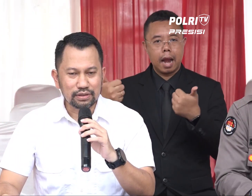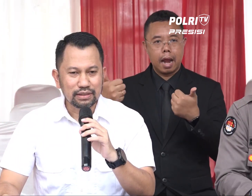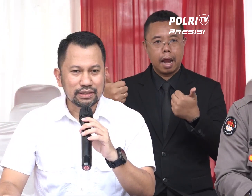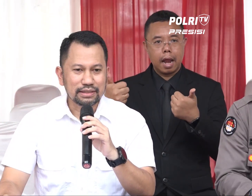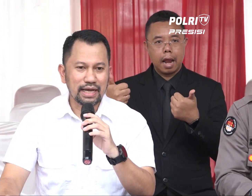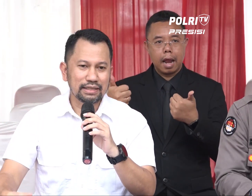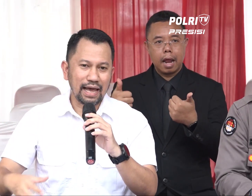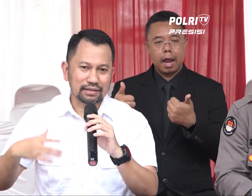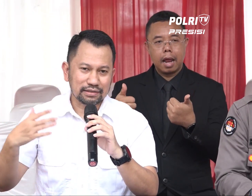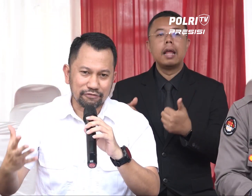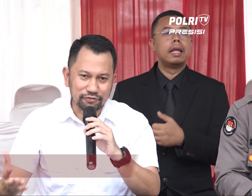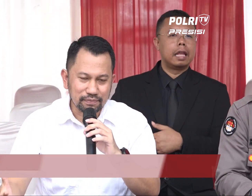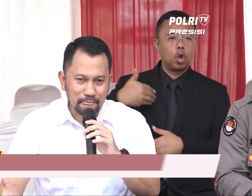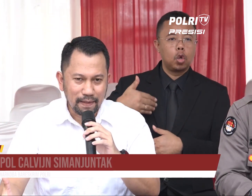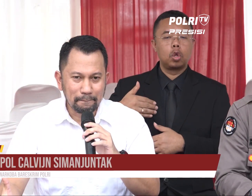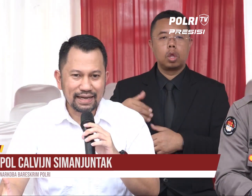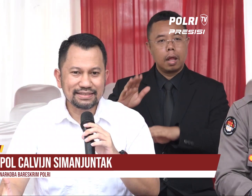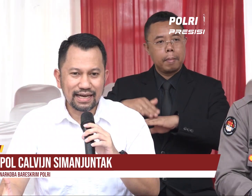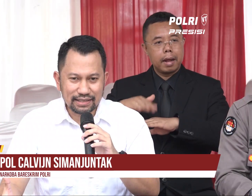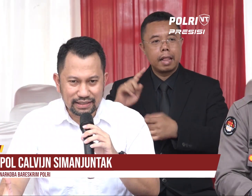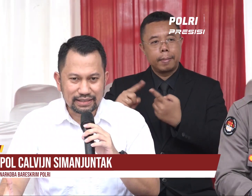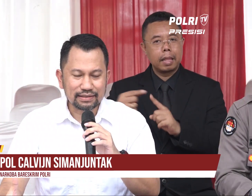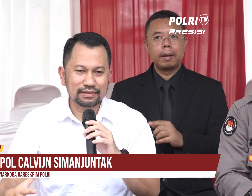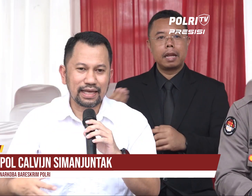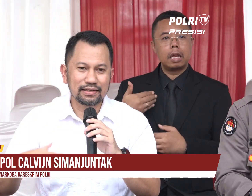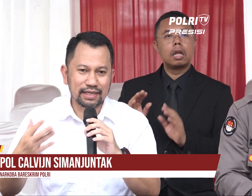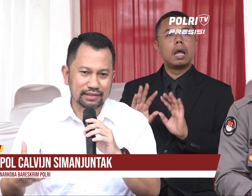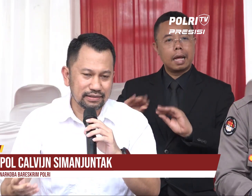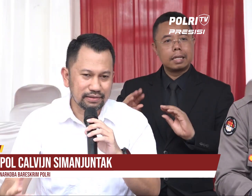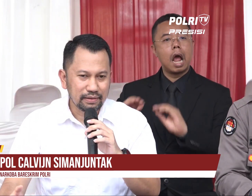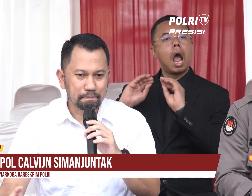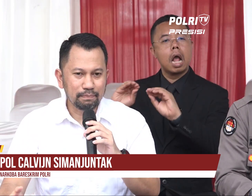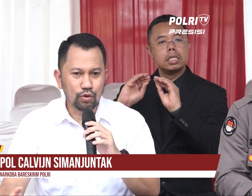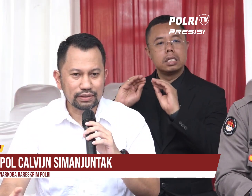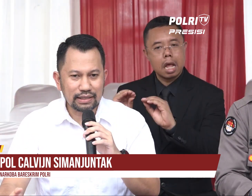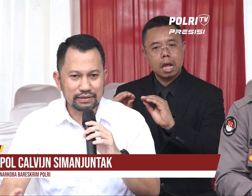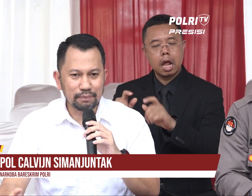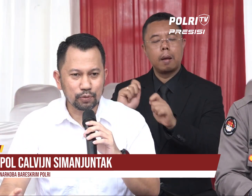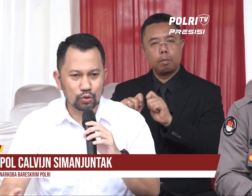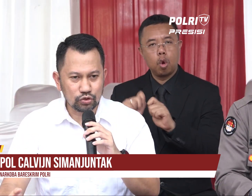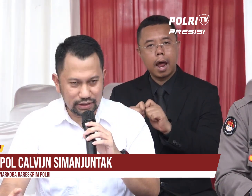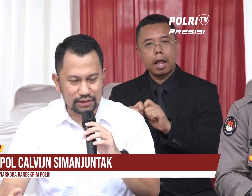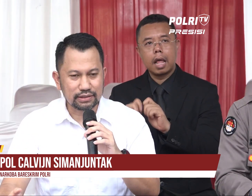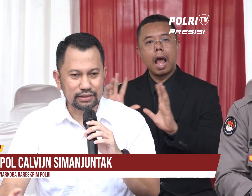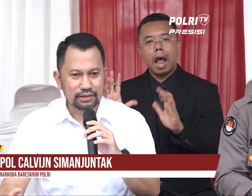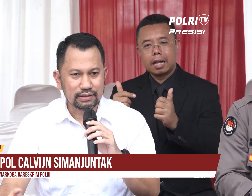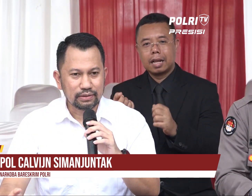Direkrut dan aktif mengajari teknik pembuatan dan